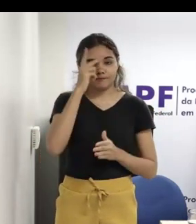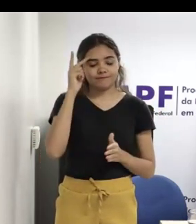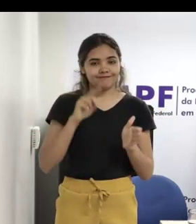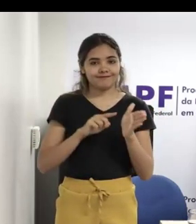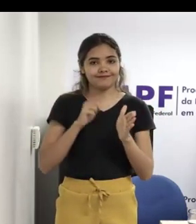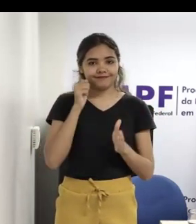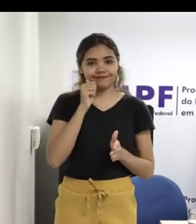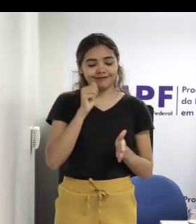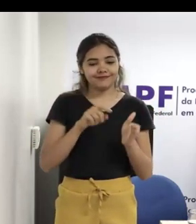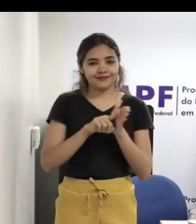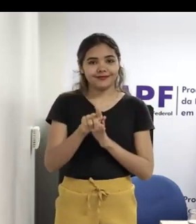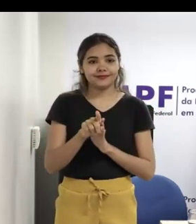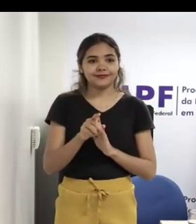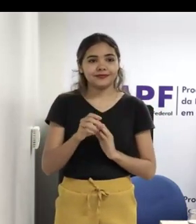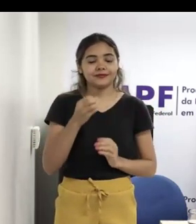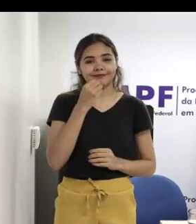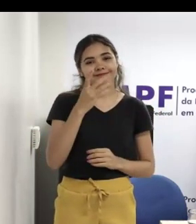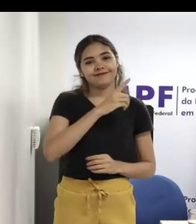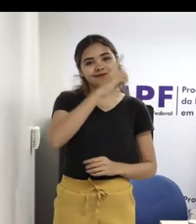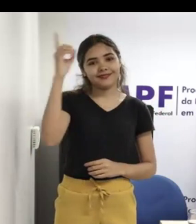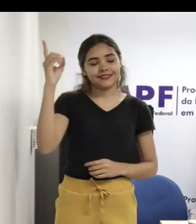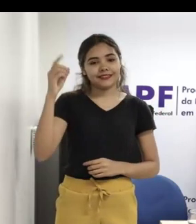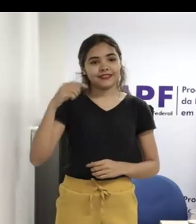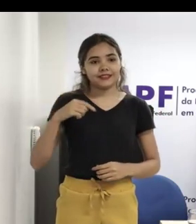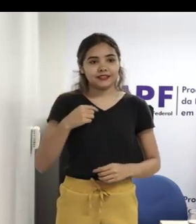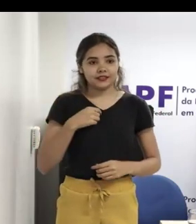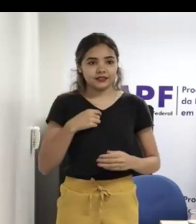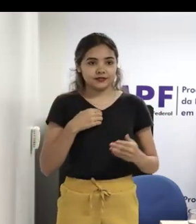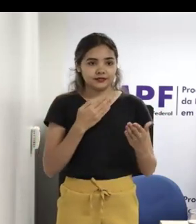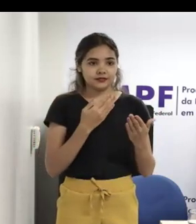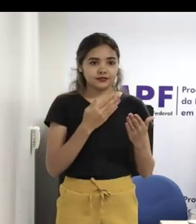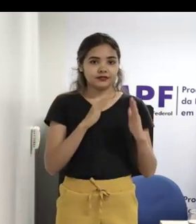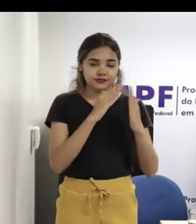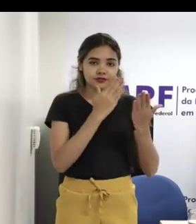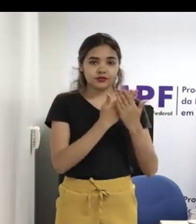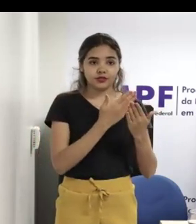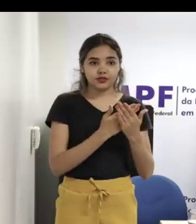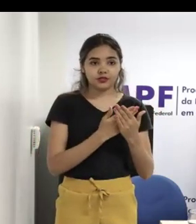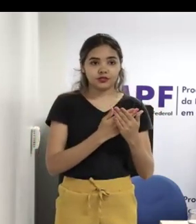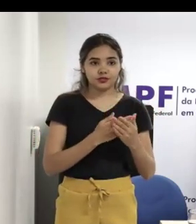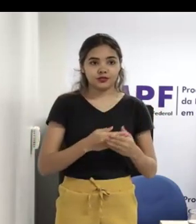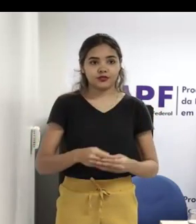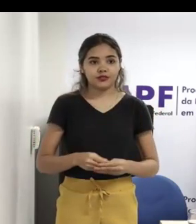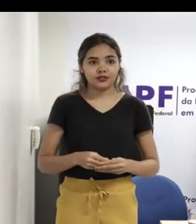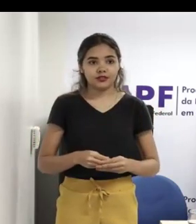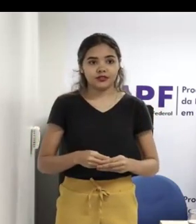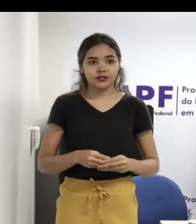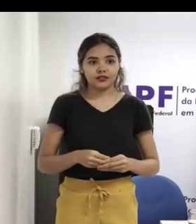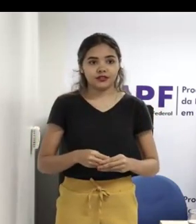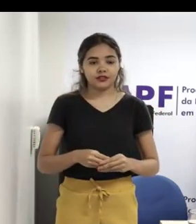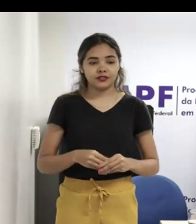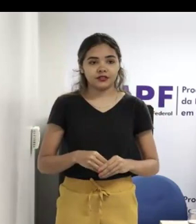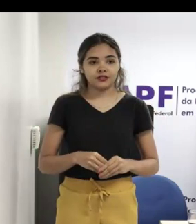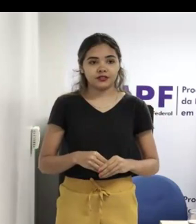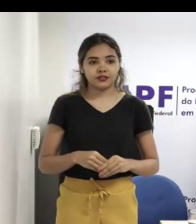Clara juntamente com mais duas colegas que estão aqui presentes Eu Sou psicóloga no colégio psicóloga escolar eh